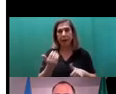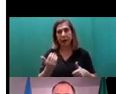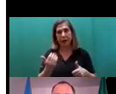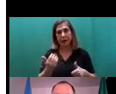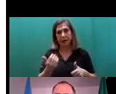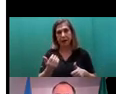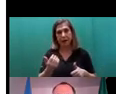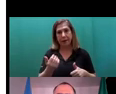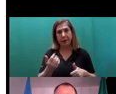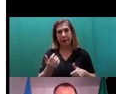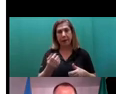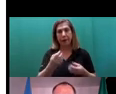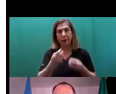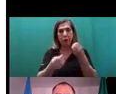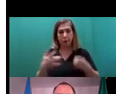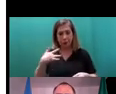precisamente ações para